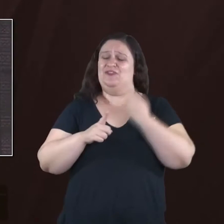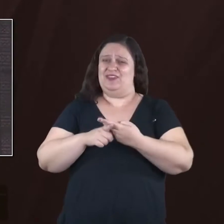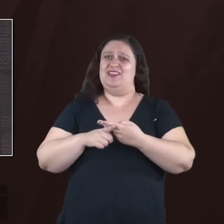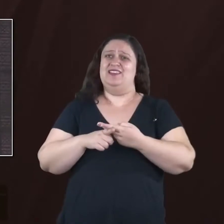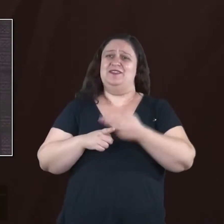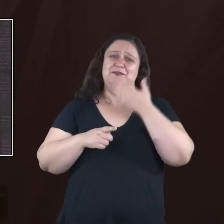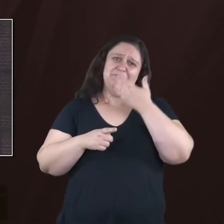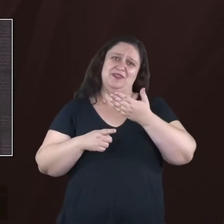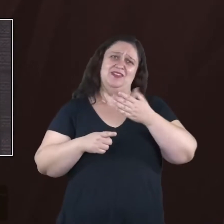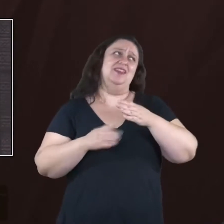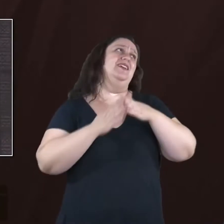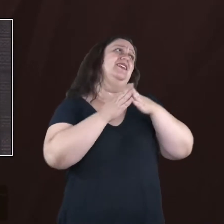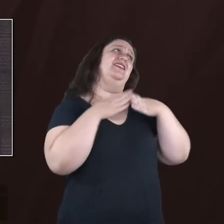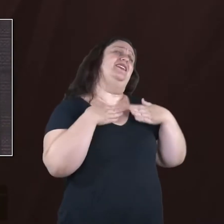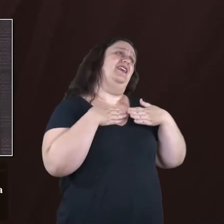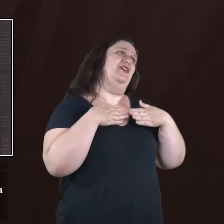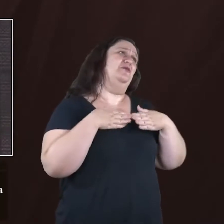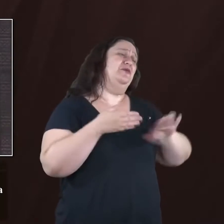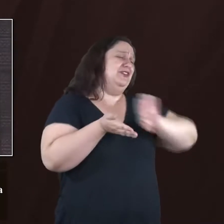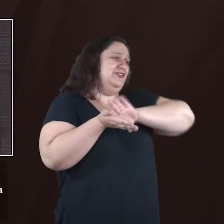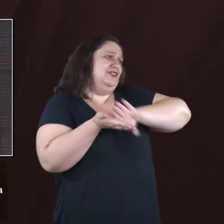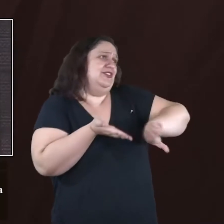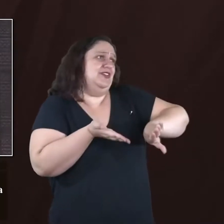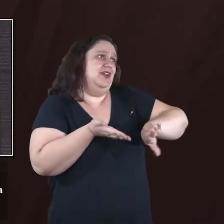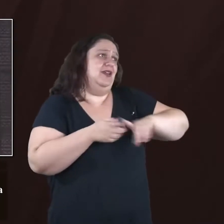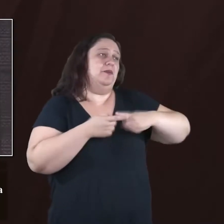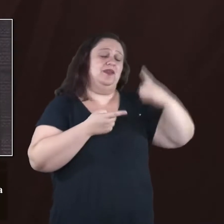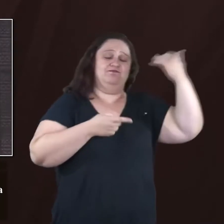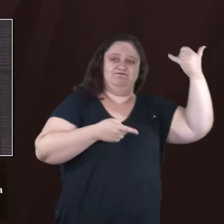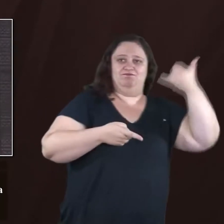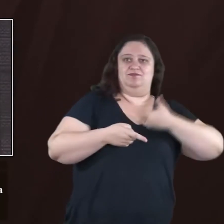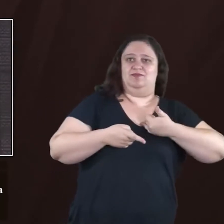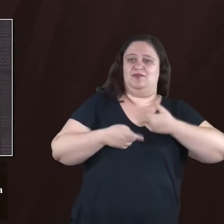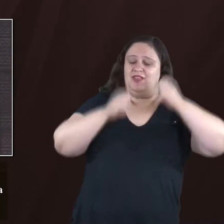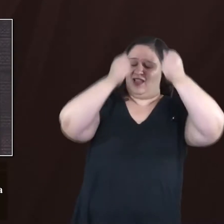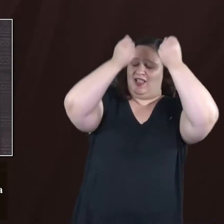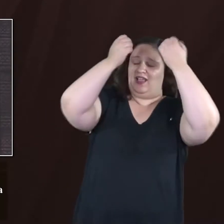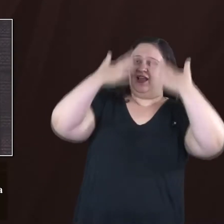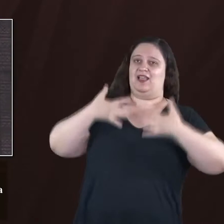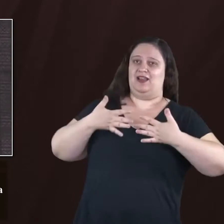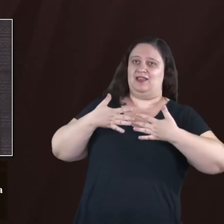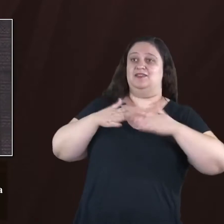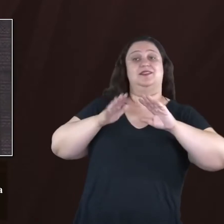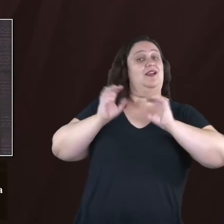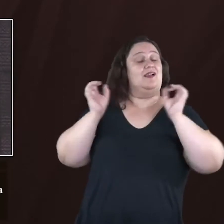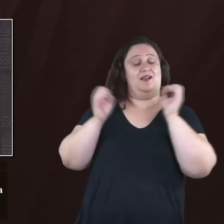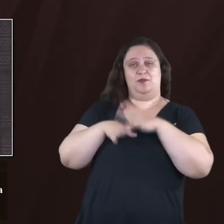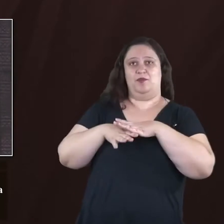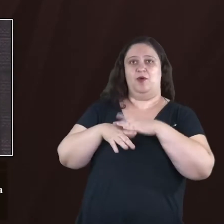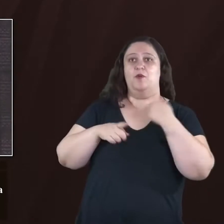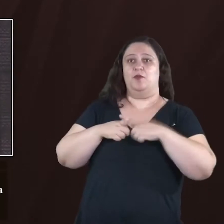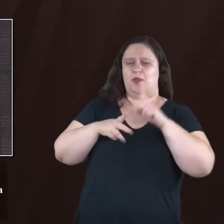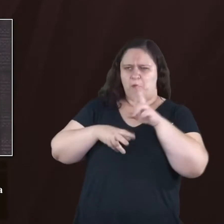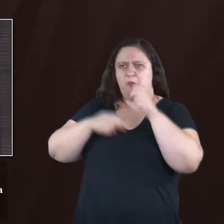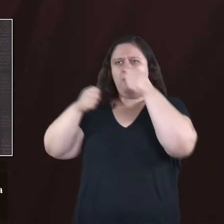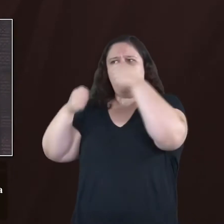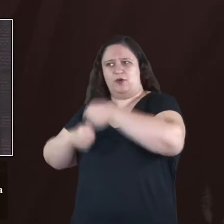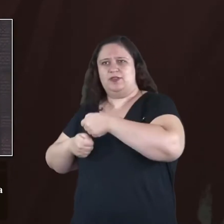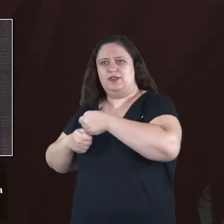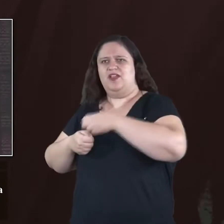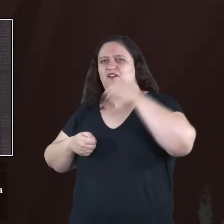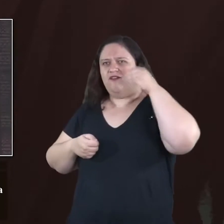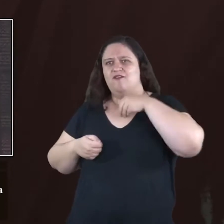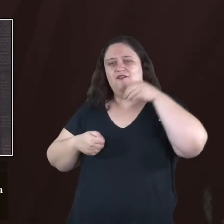o afastasse de mim, mas ele me disse: a minha graça te basta, porque o poder se